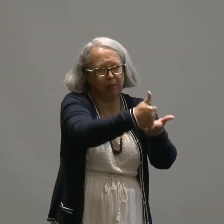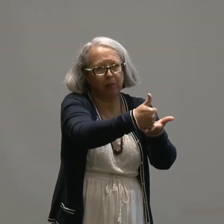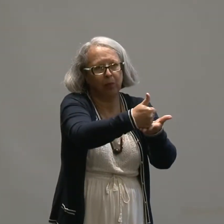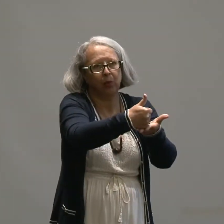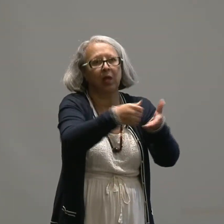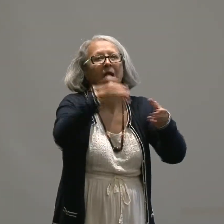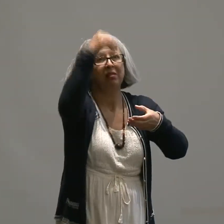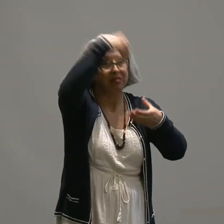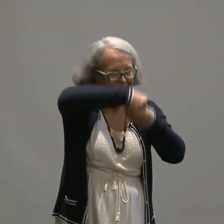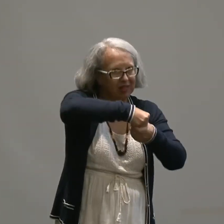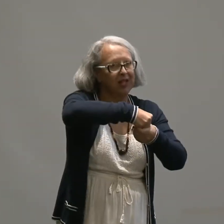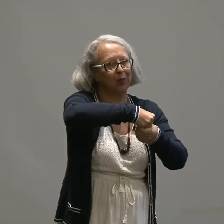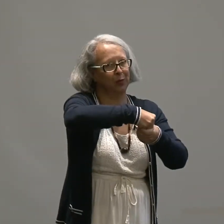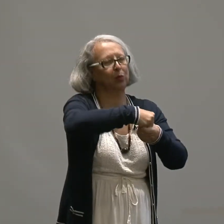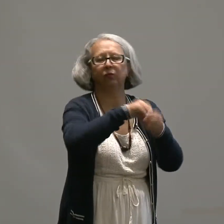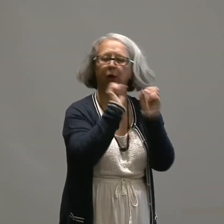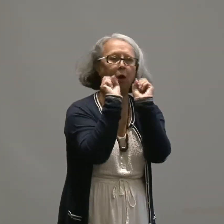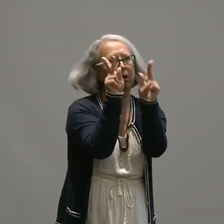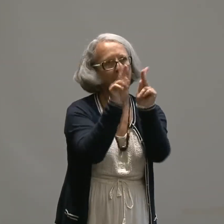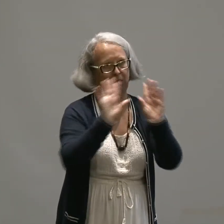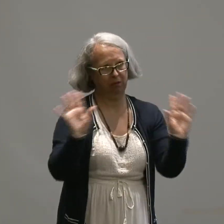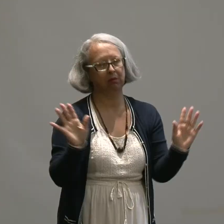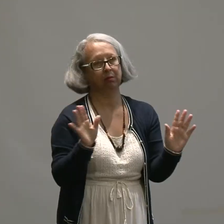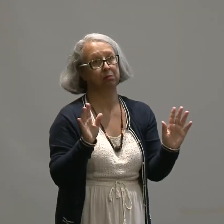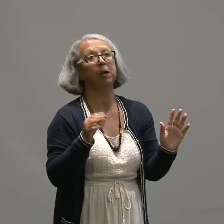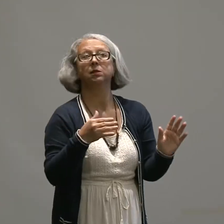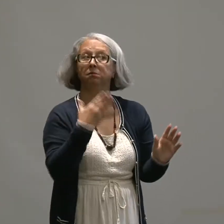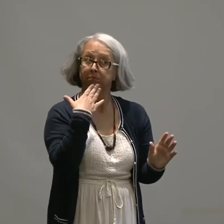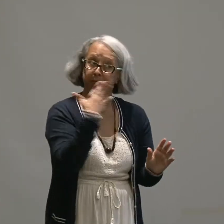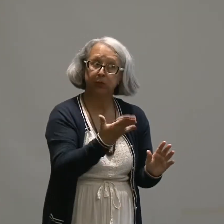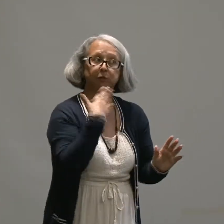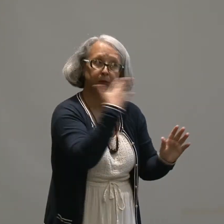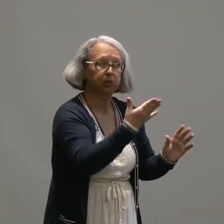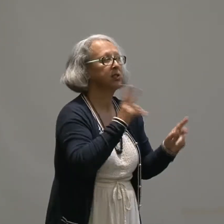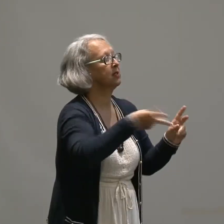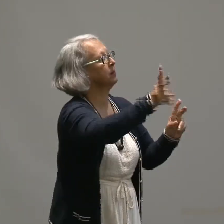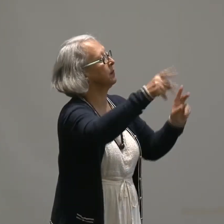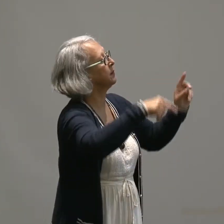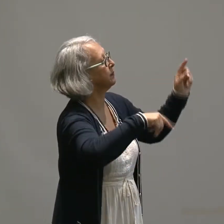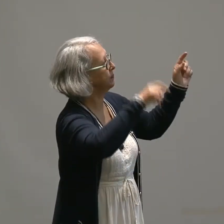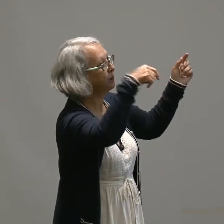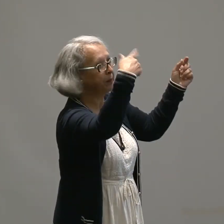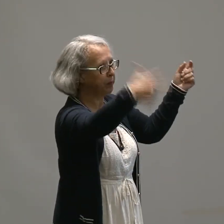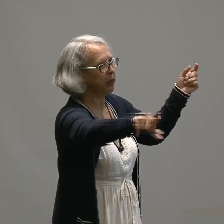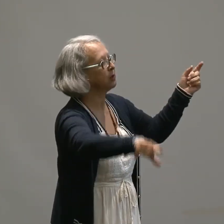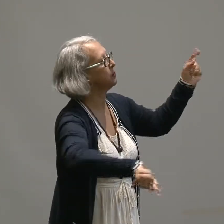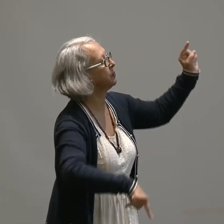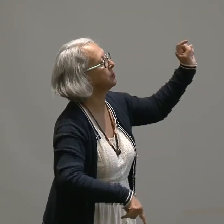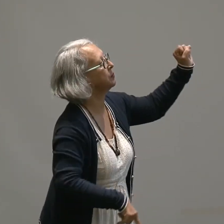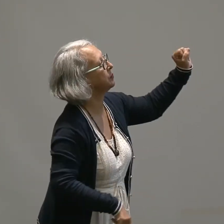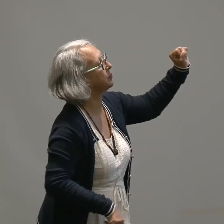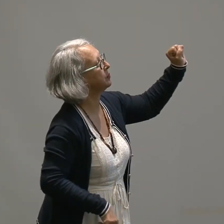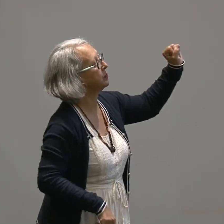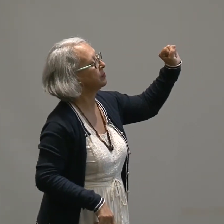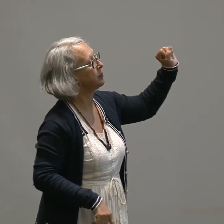A Karen, inclusive, apoiou, né, essa proposta, mas ela sempre solicitava isso nas suas